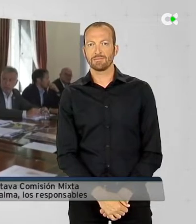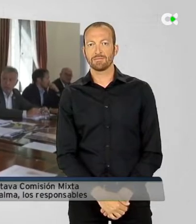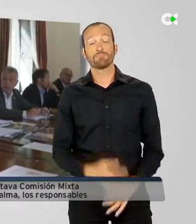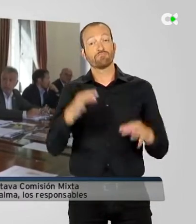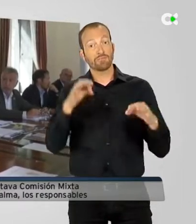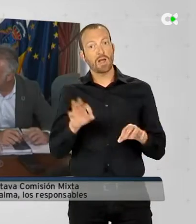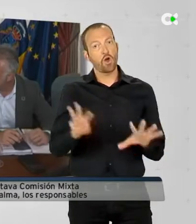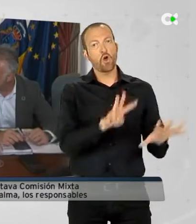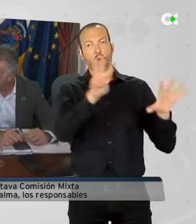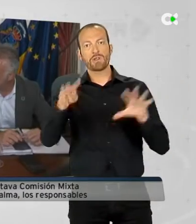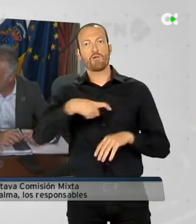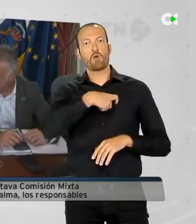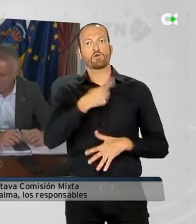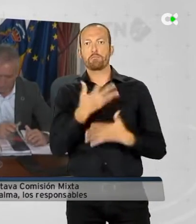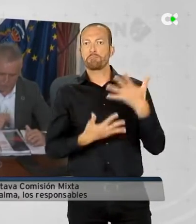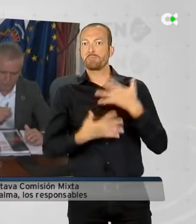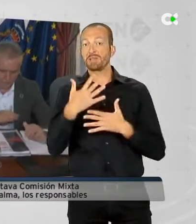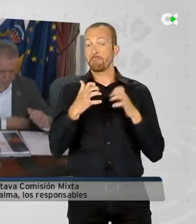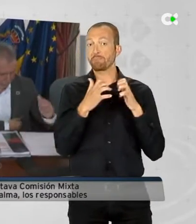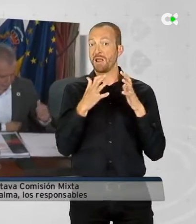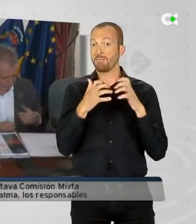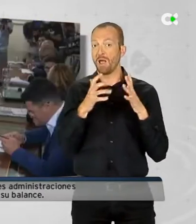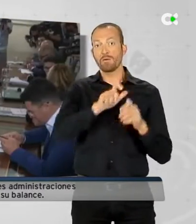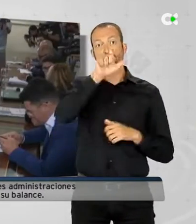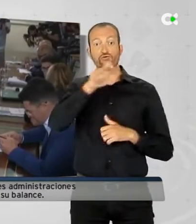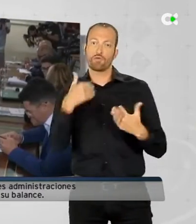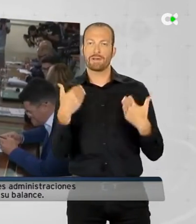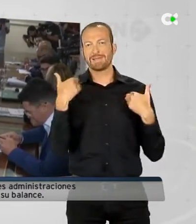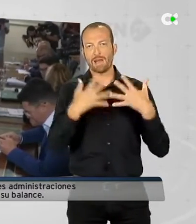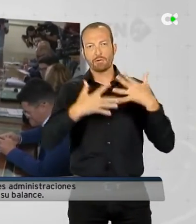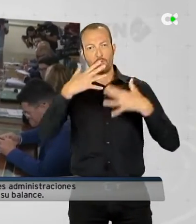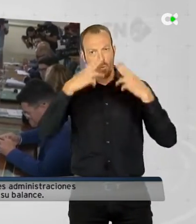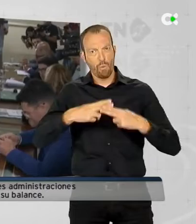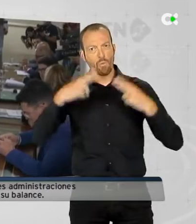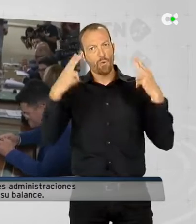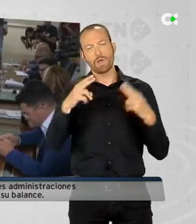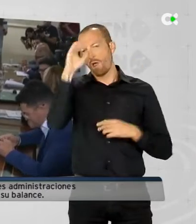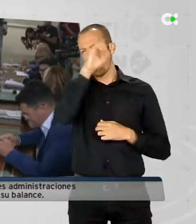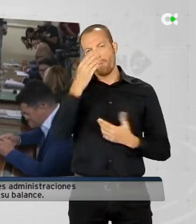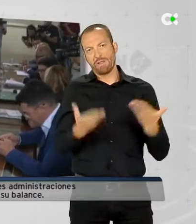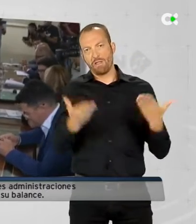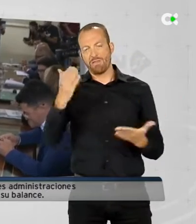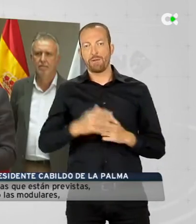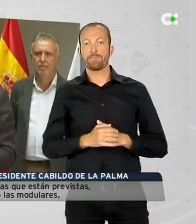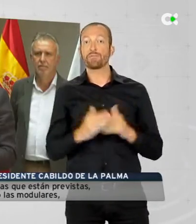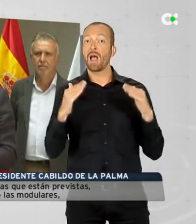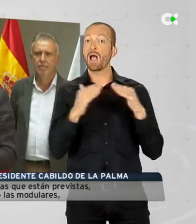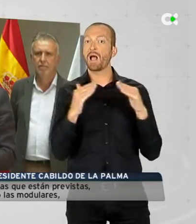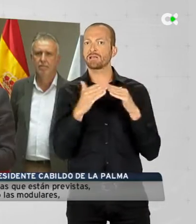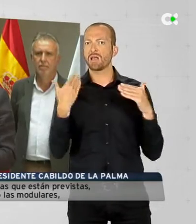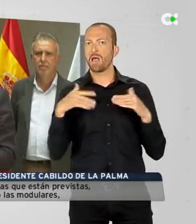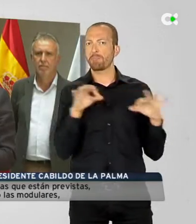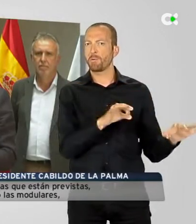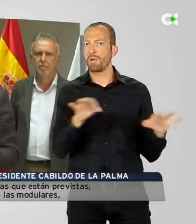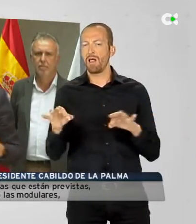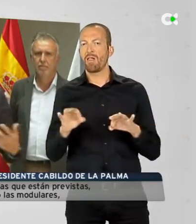Finalizada la octava comisión mixta celebrada en La Palma, los responsables de las diferentes administraciones hacen su balance. Las nuevas viviendas que están previstas,